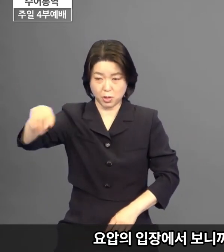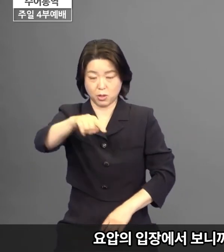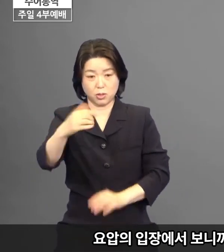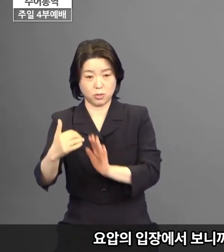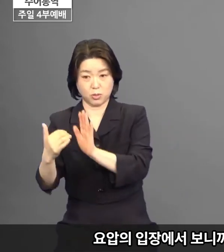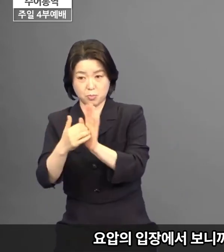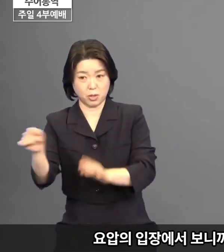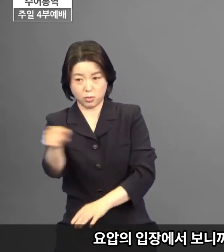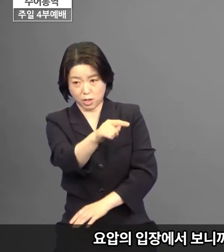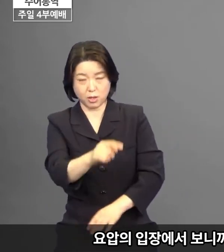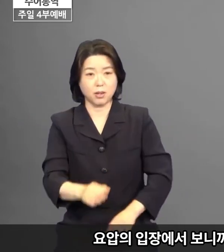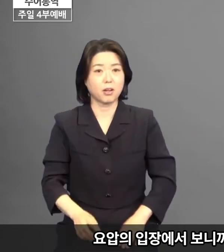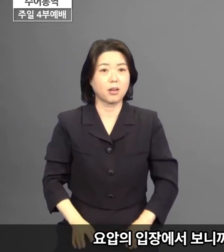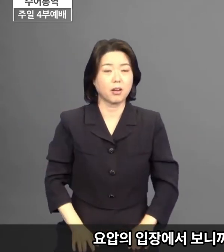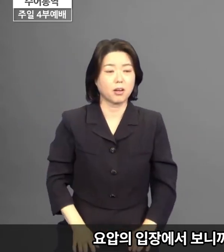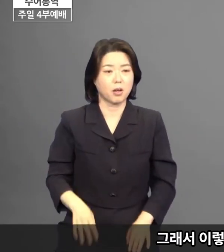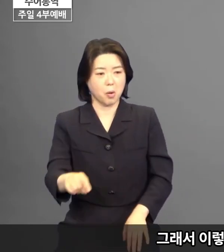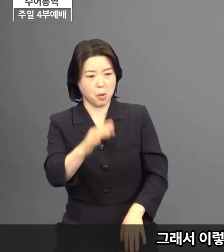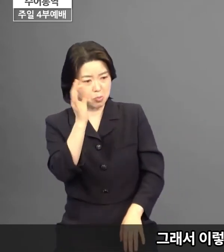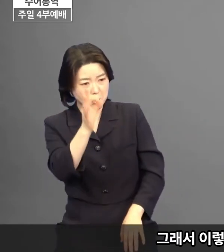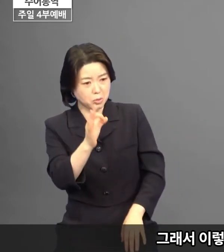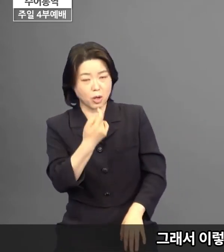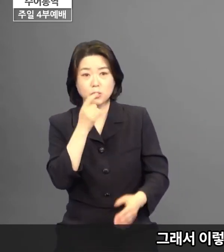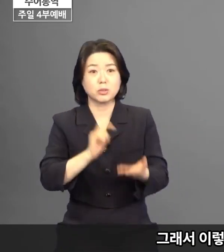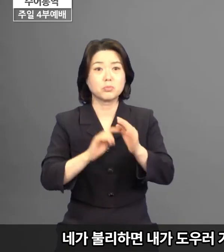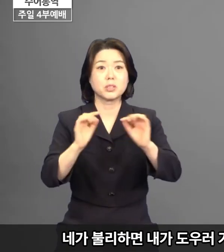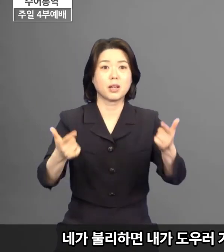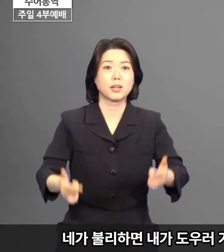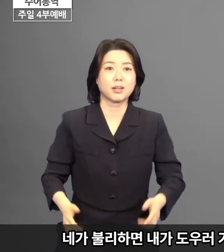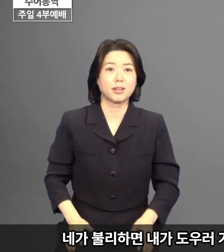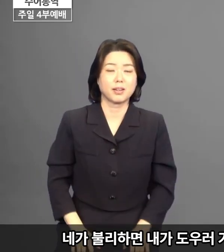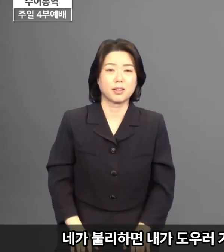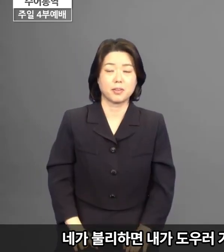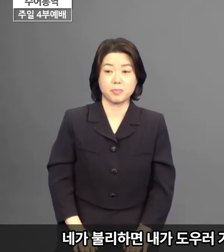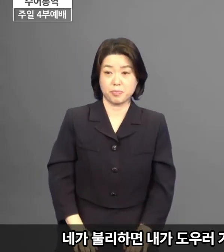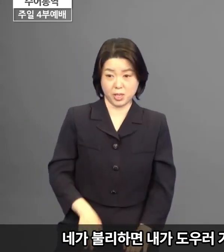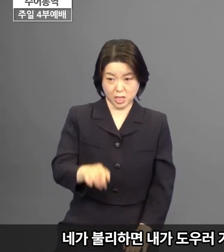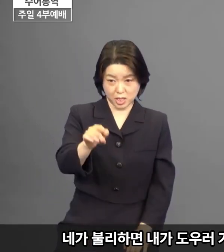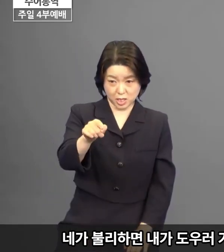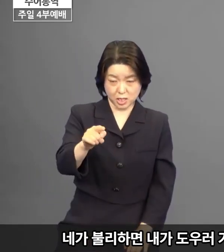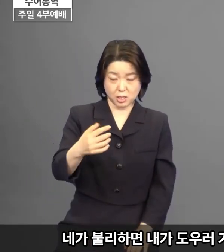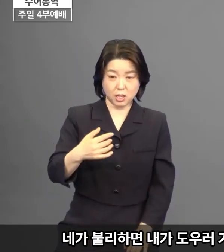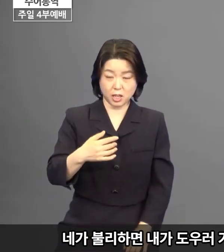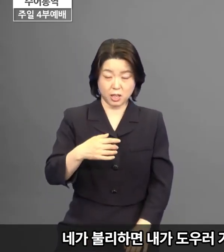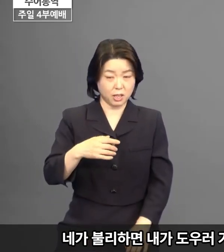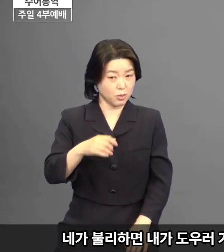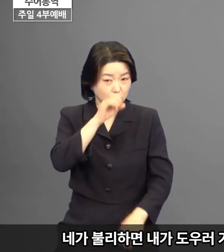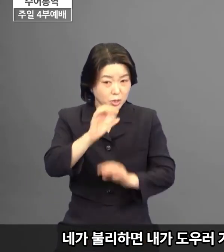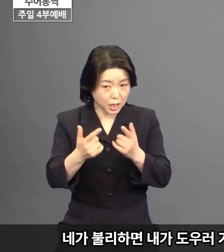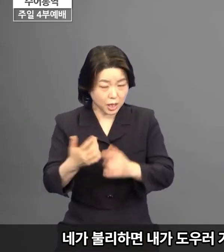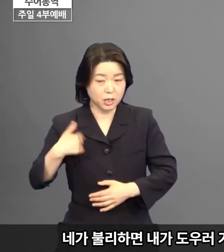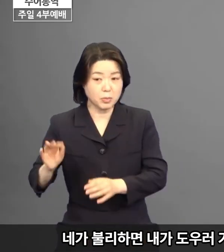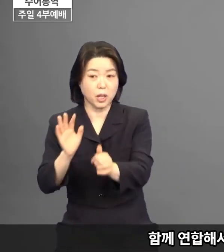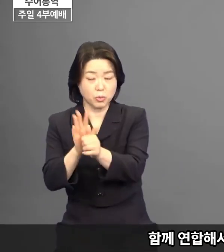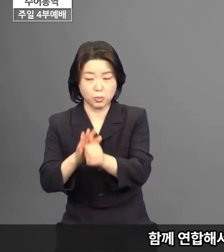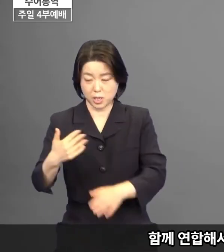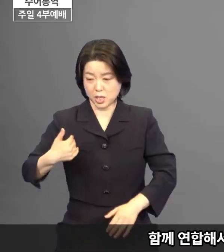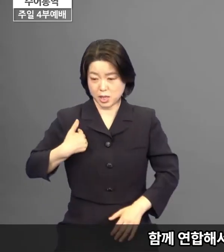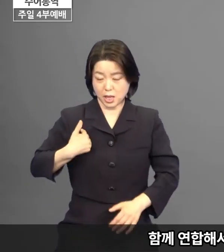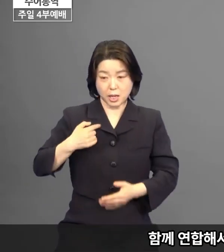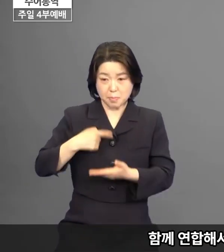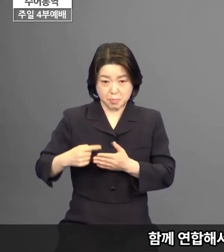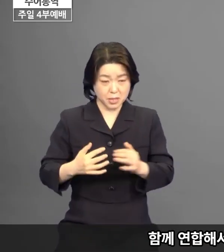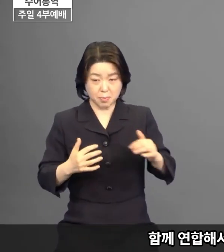입장에서 보니까 이게 만만치가 않은 거예요. 그래서 이렇게 얘기를 합니다. 너가 불리하면 내가 도우러 가고 내가 불리하면 너가 도우러 와라.